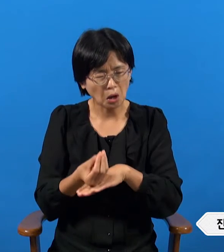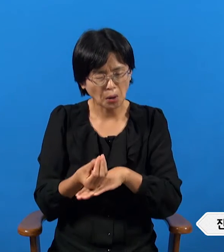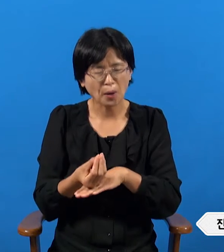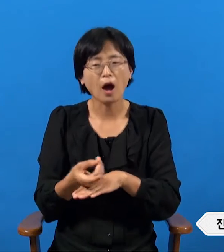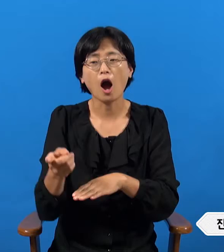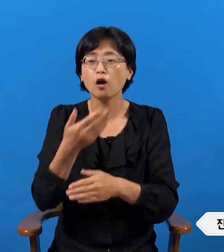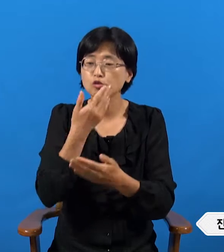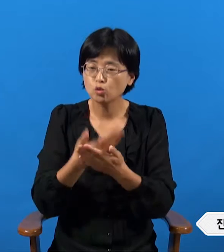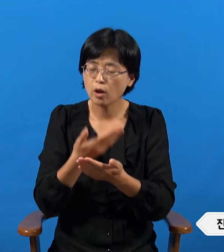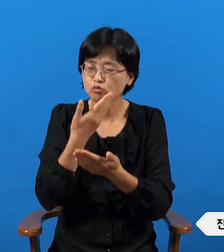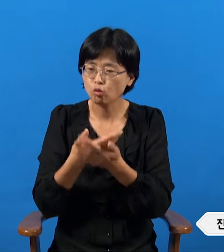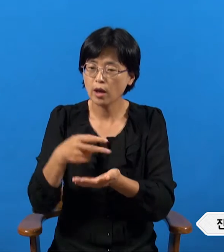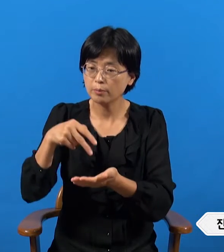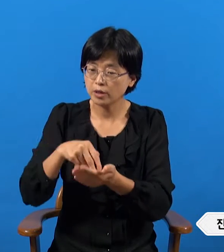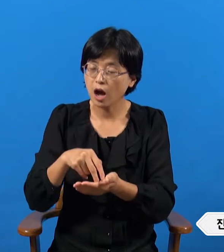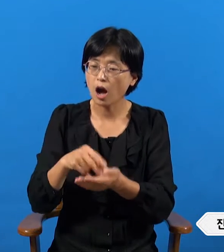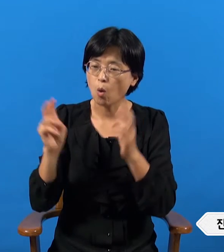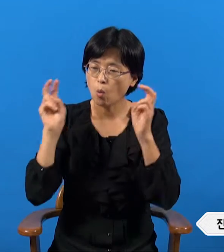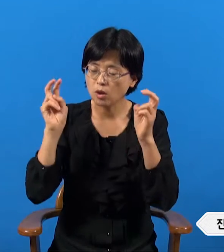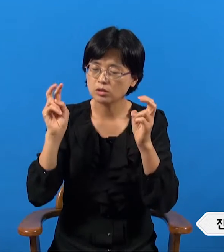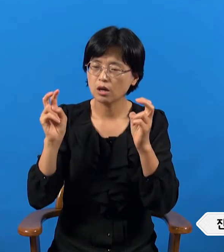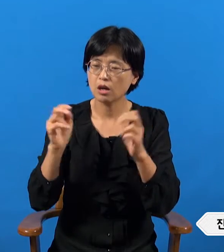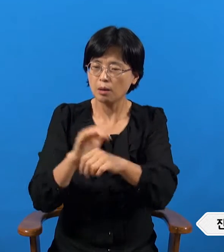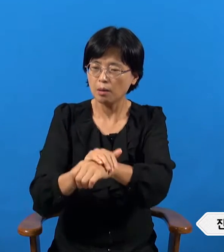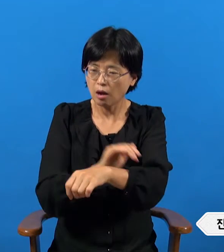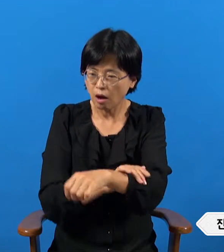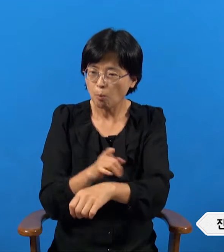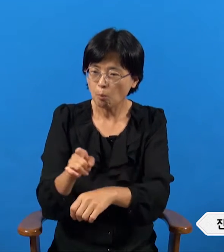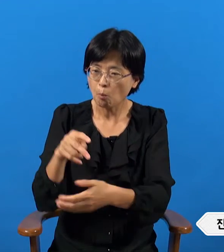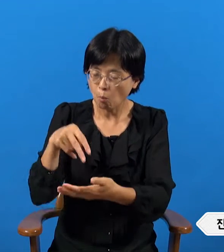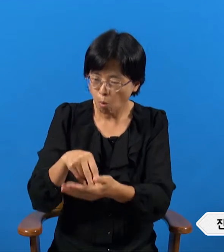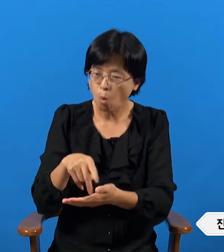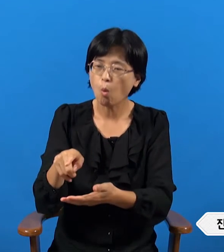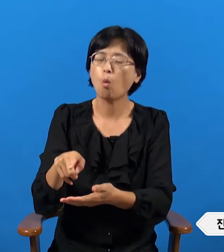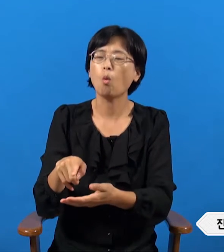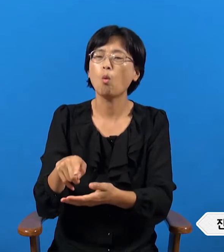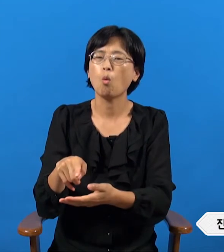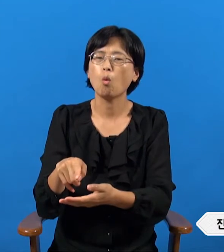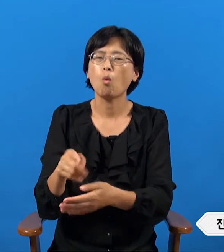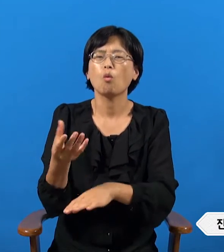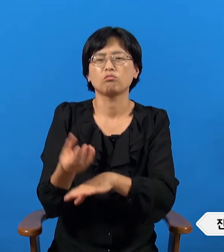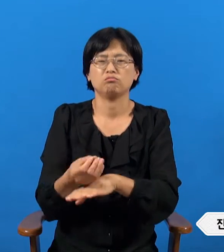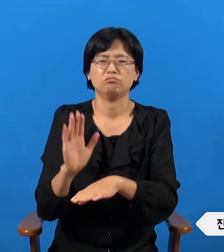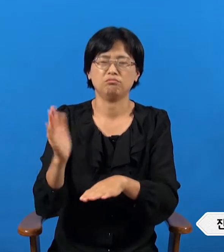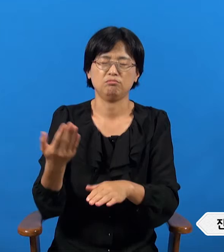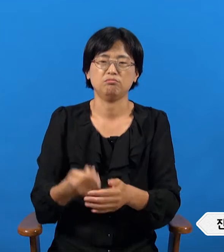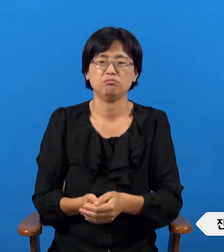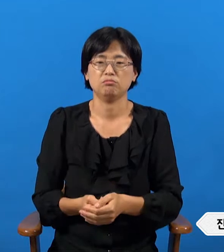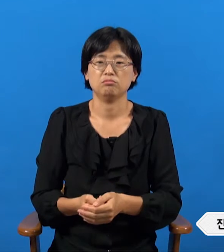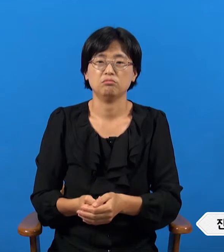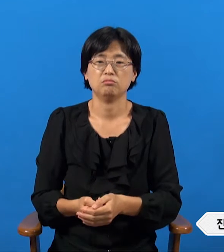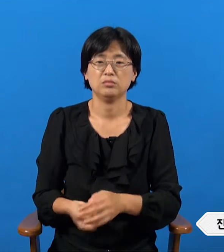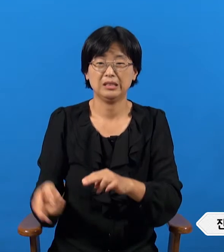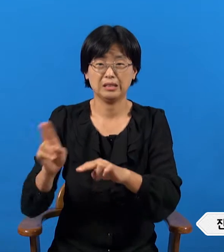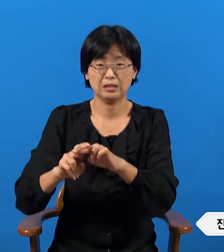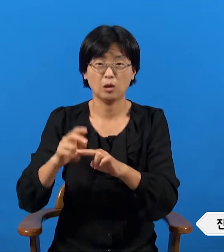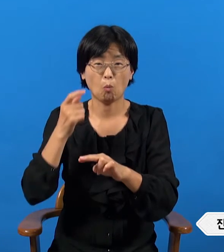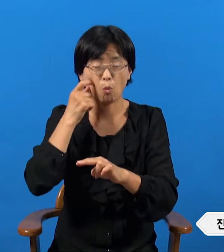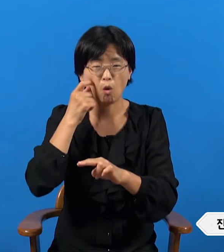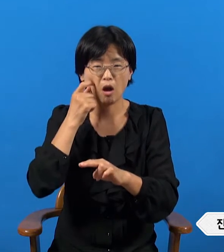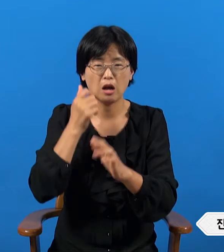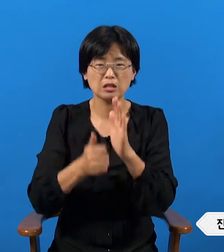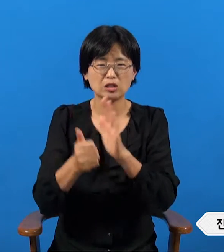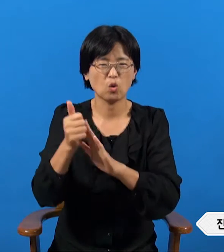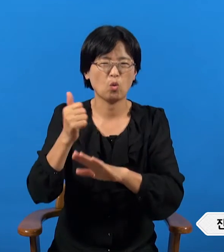바라보는 중요한 가치가 되어져 버립니다. 그래서 그 지위에 이르지 못하면 성공하지 못한 삶이 됩니다.